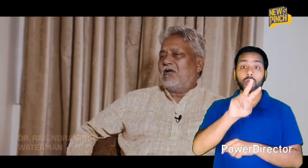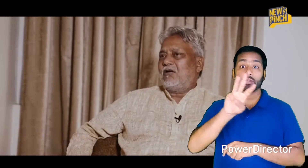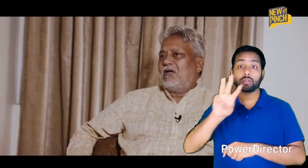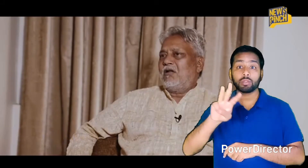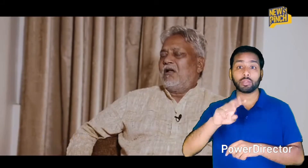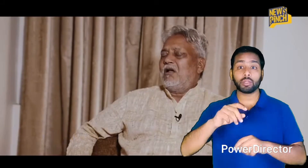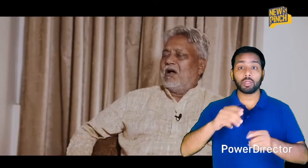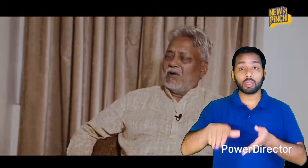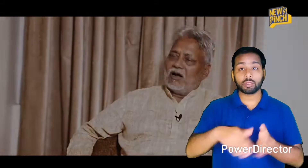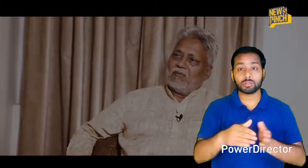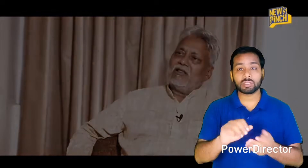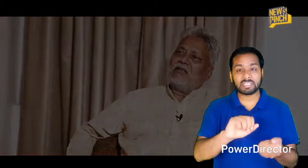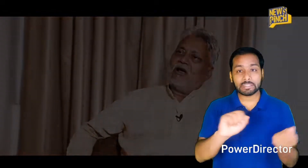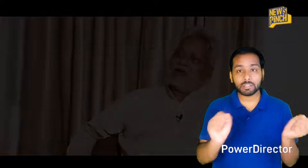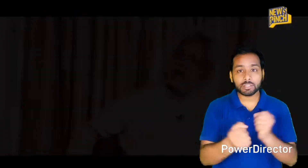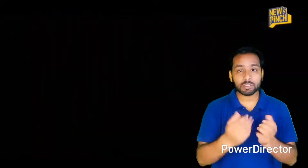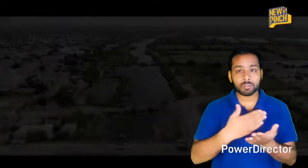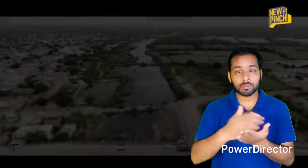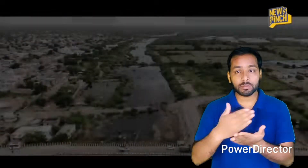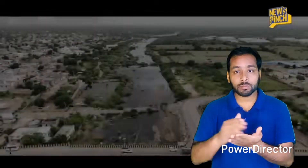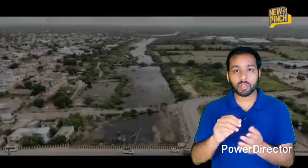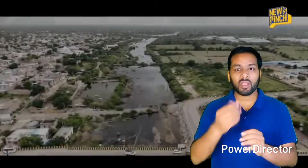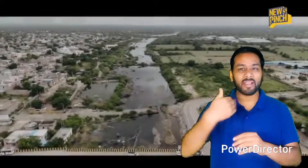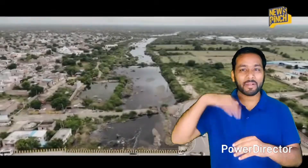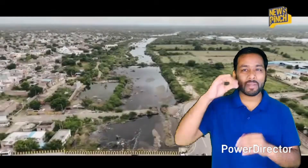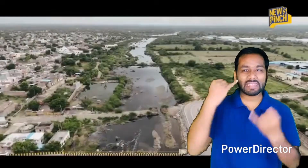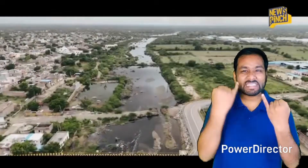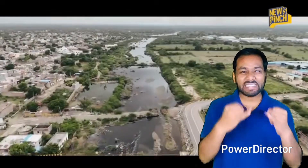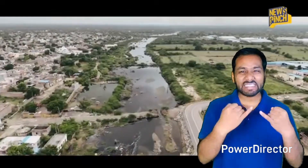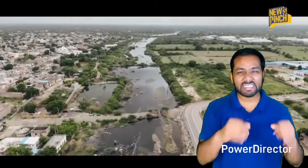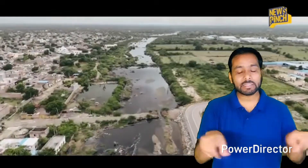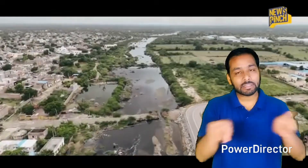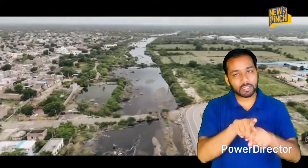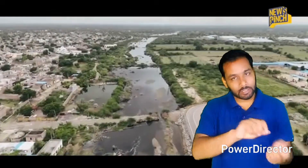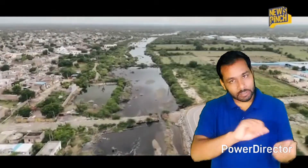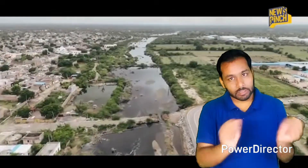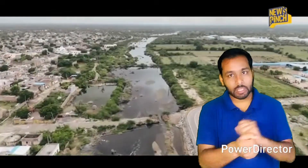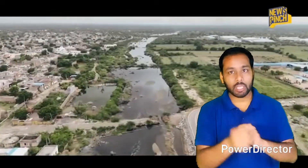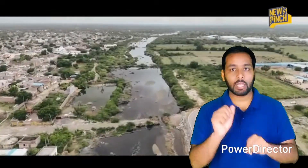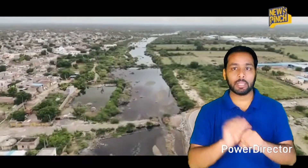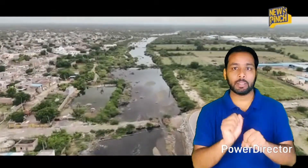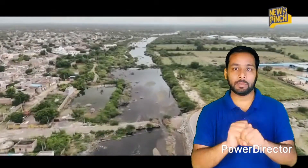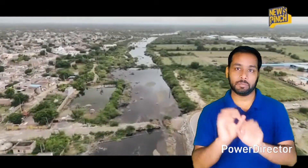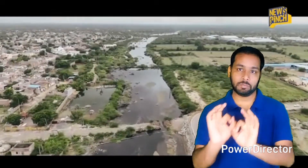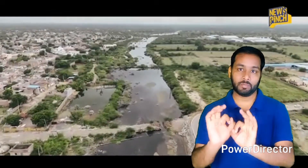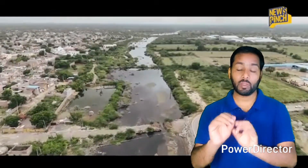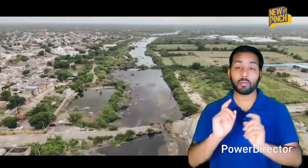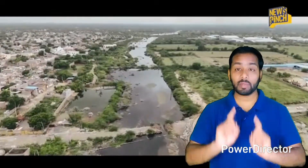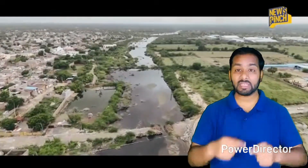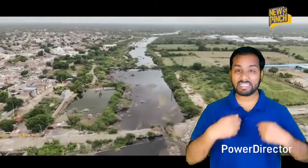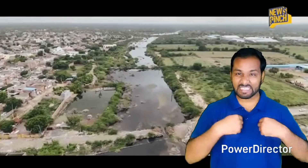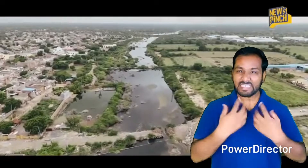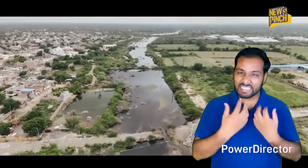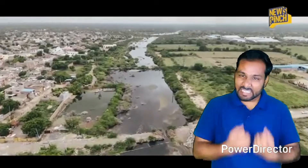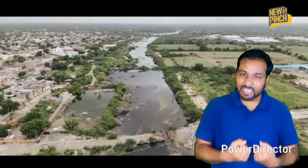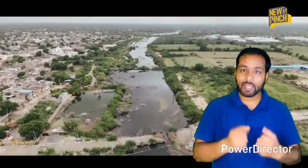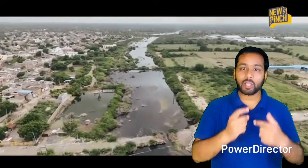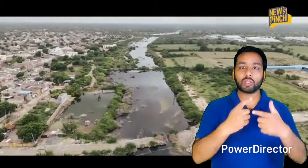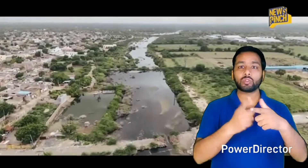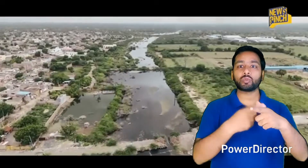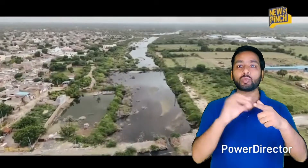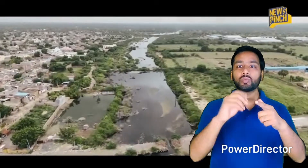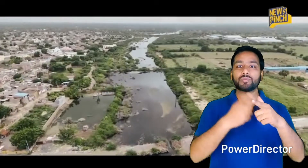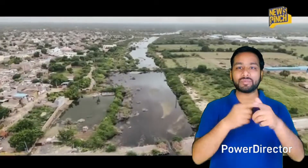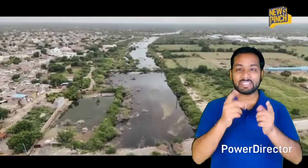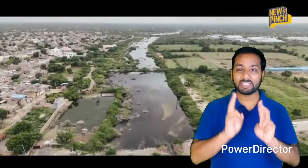सका। हमारा मन था कि हम जोजरी नदी को भी पुनर्जीवित करें, और वहाँ